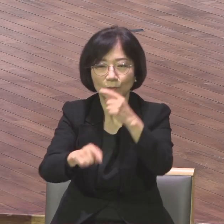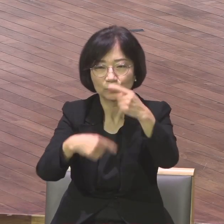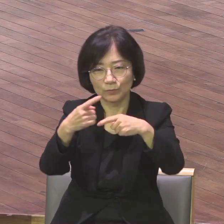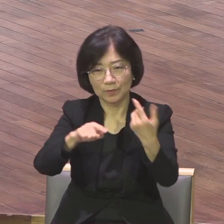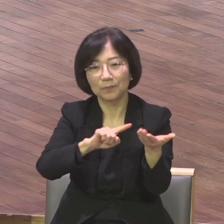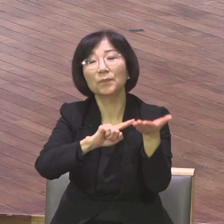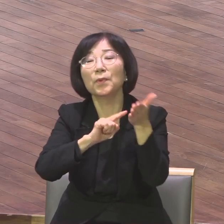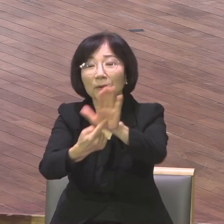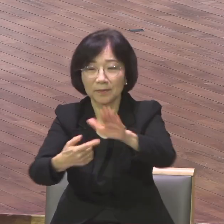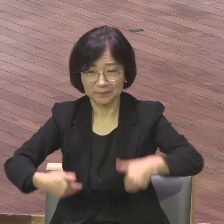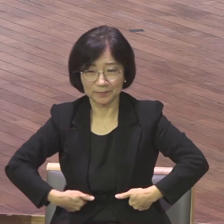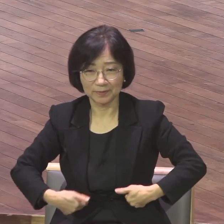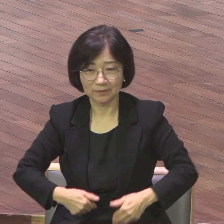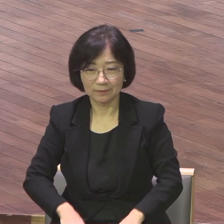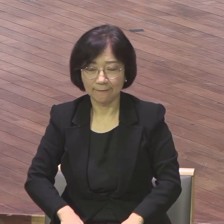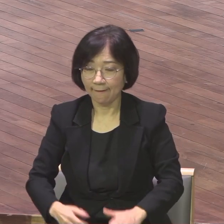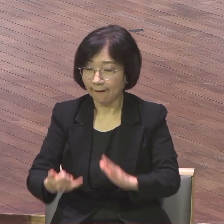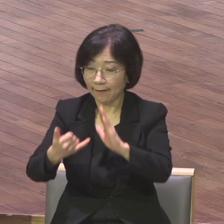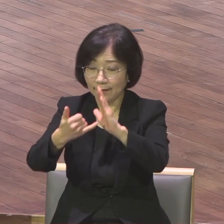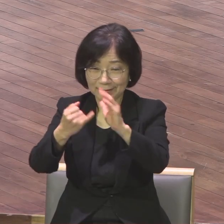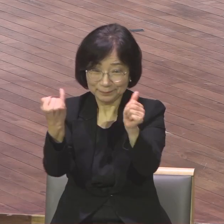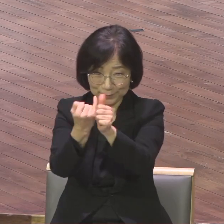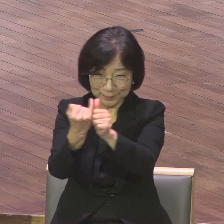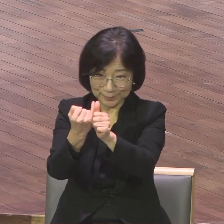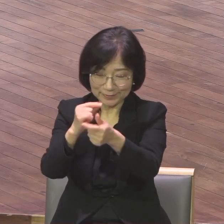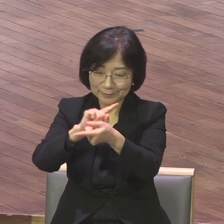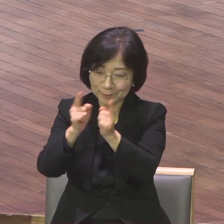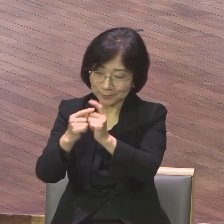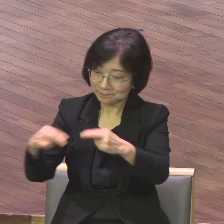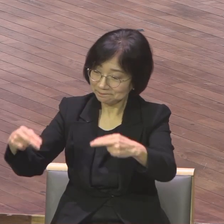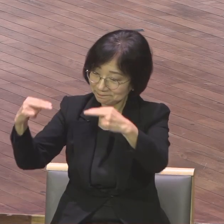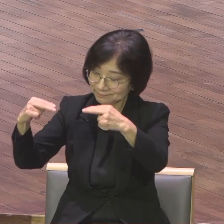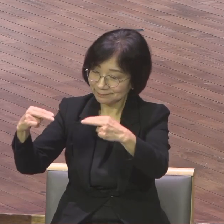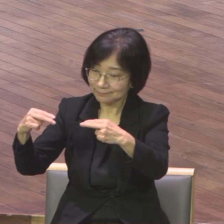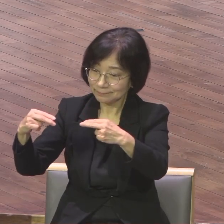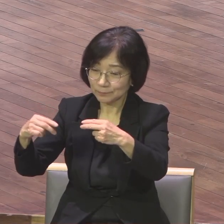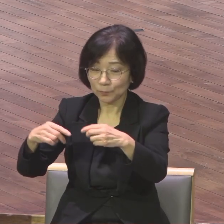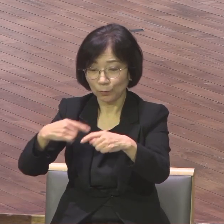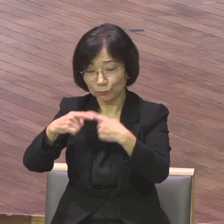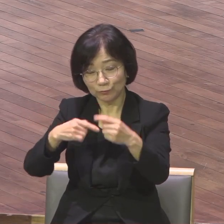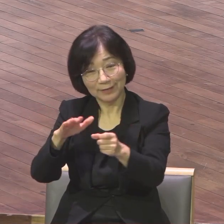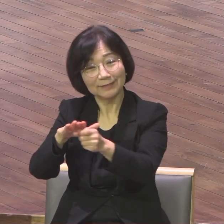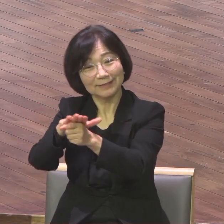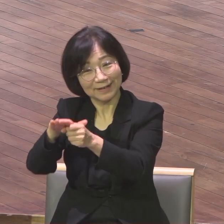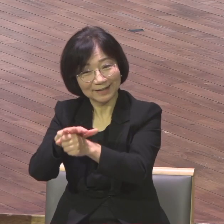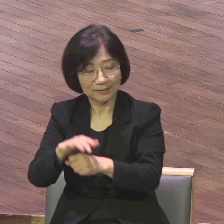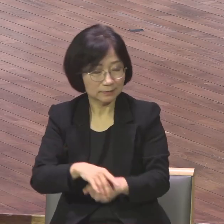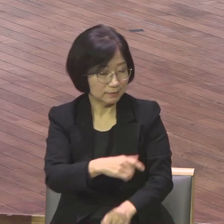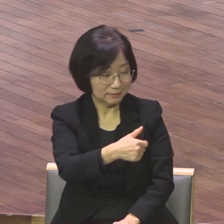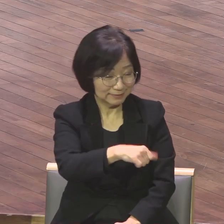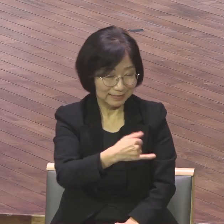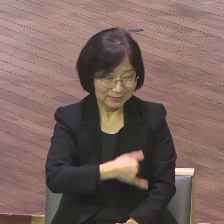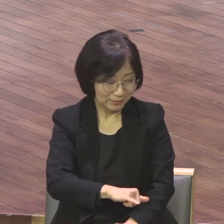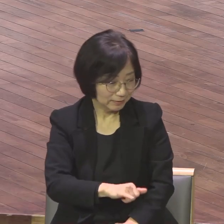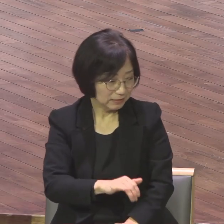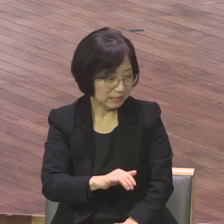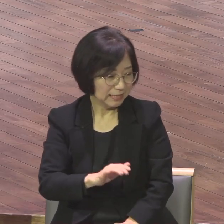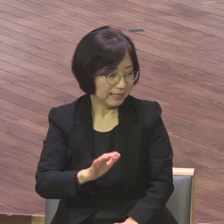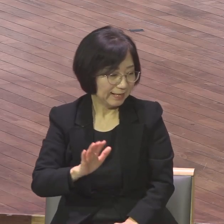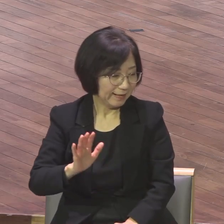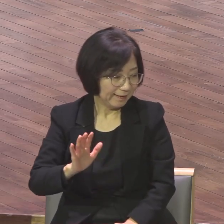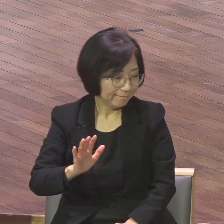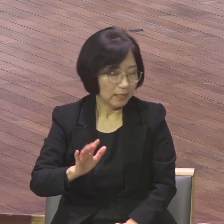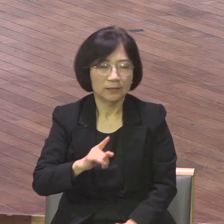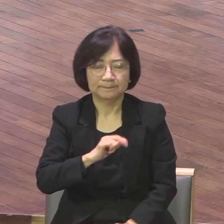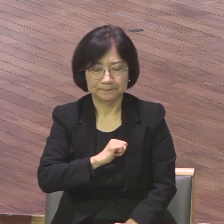간에도 자식들 보면서 자식 앞에 사랑한다, 쉬운 말 아니죠. 그거 해야 돼. 가족